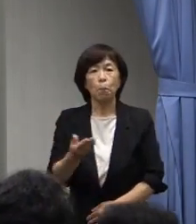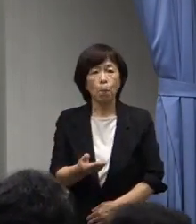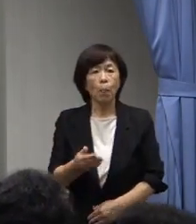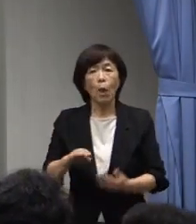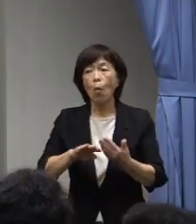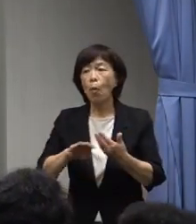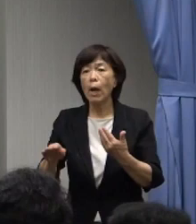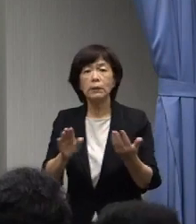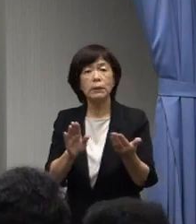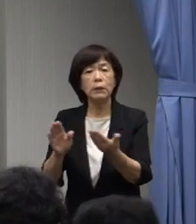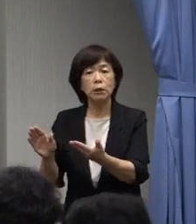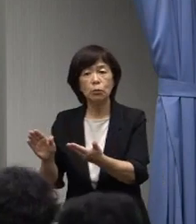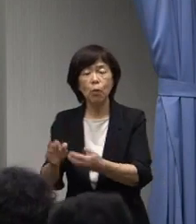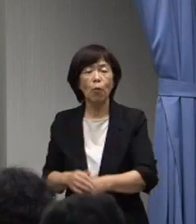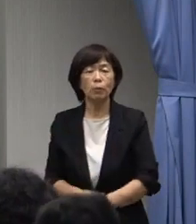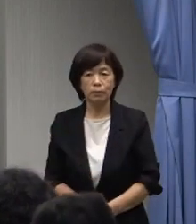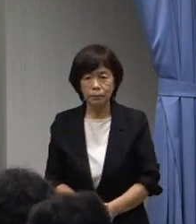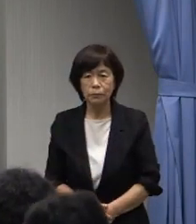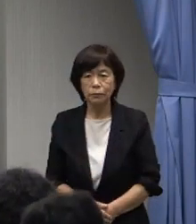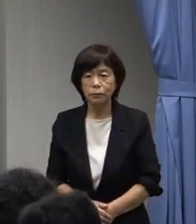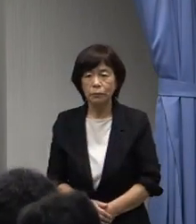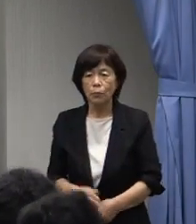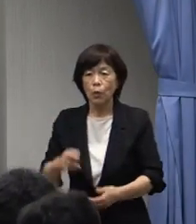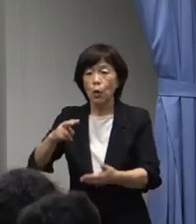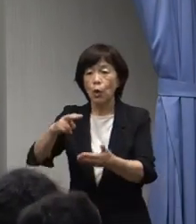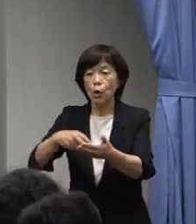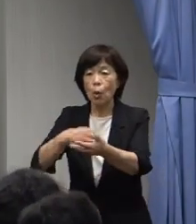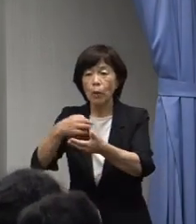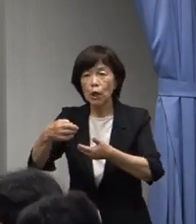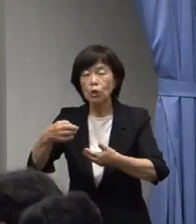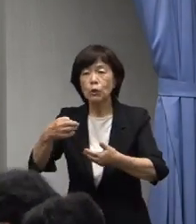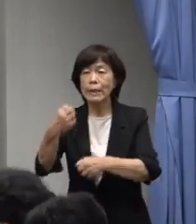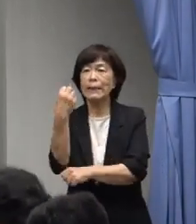他に質問は、料理慎吾さん。